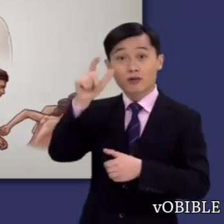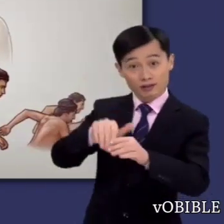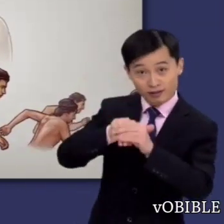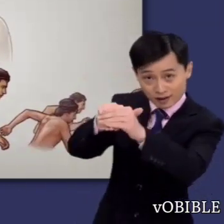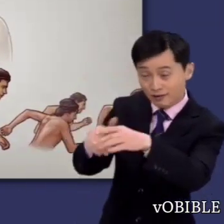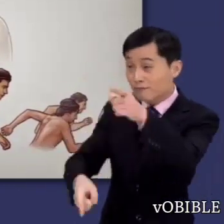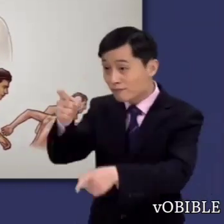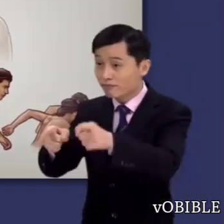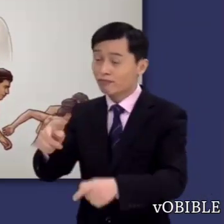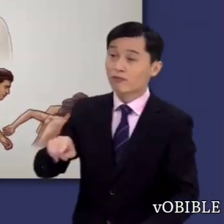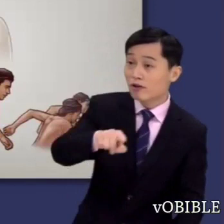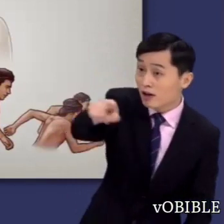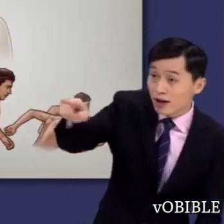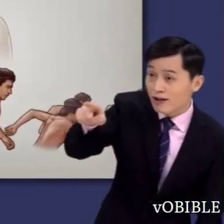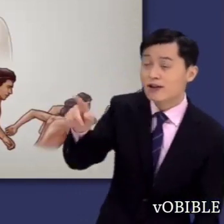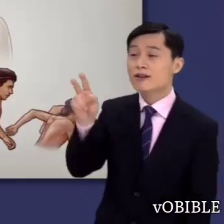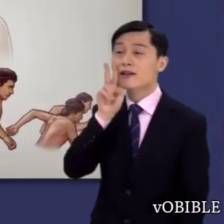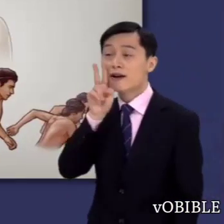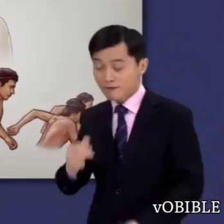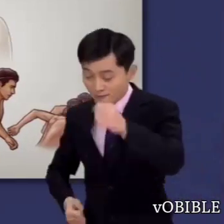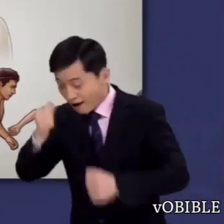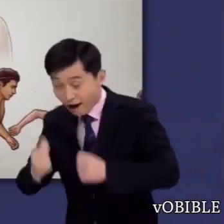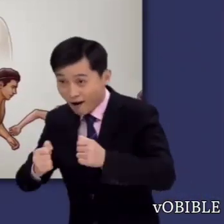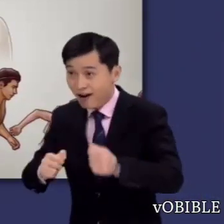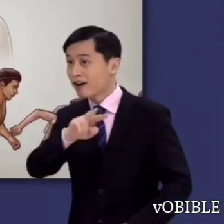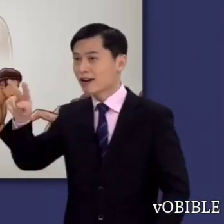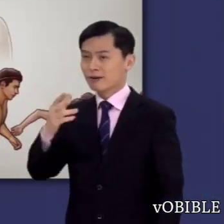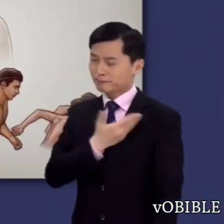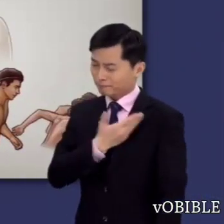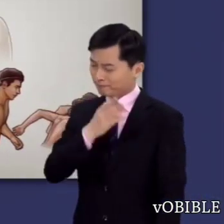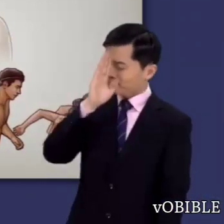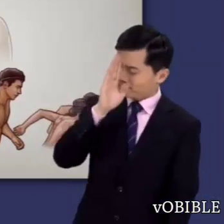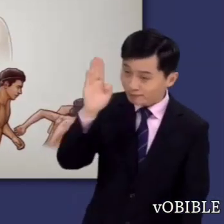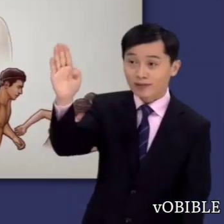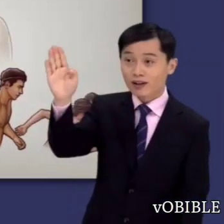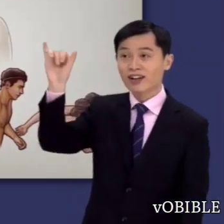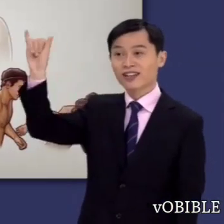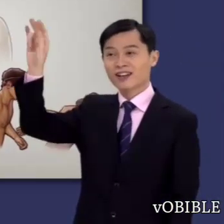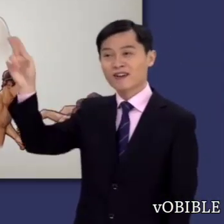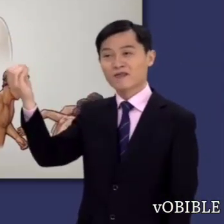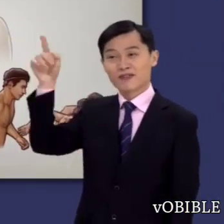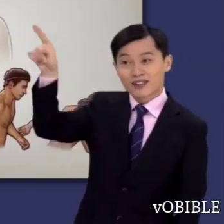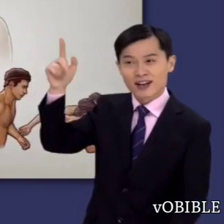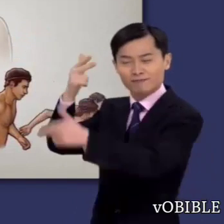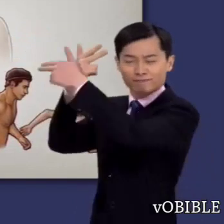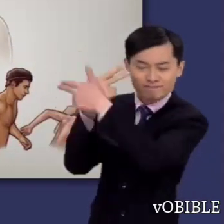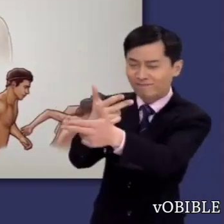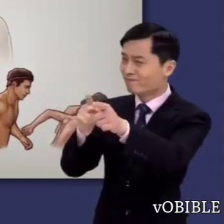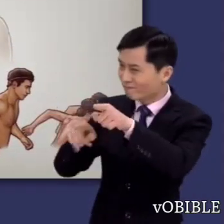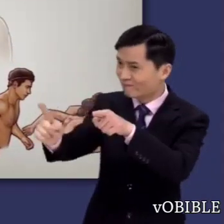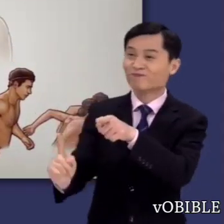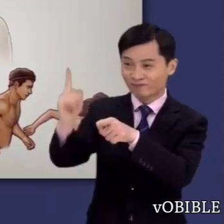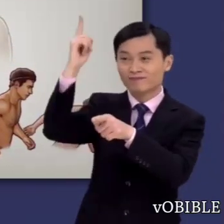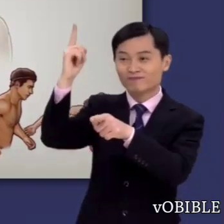道这个活动，因此保罗用赛跑做比喻，帮助他们看出在永生赛程里需要表